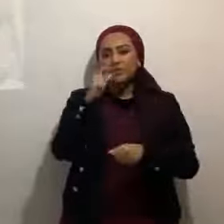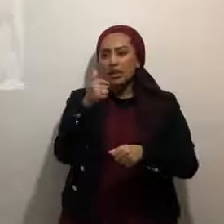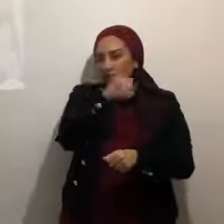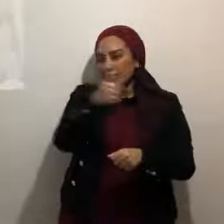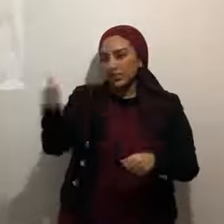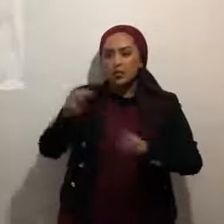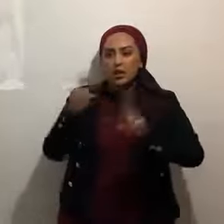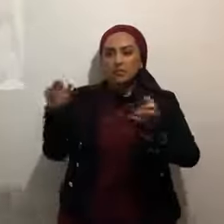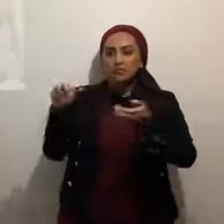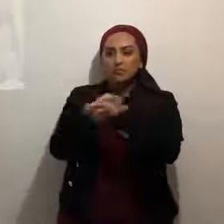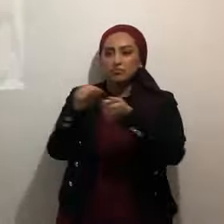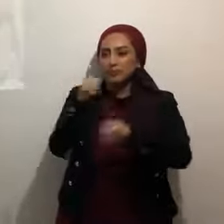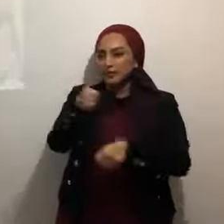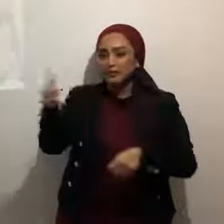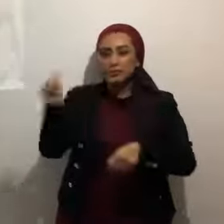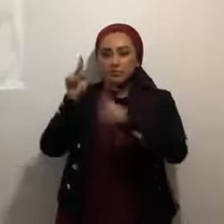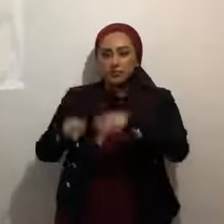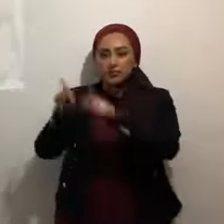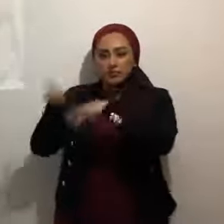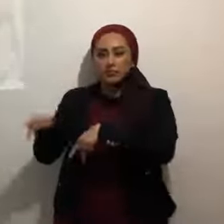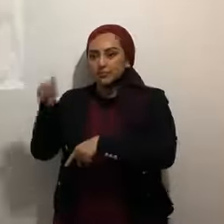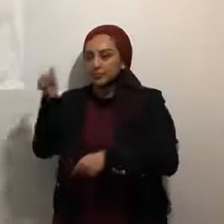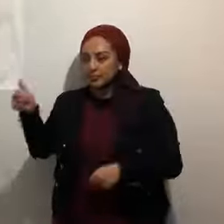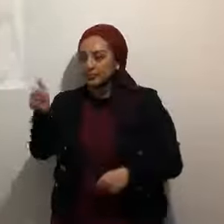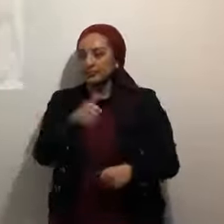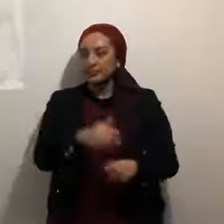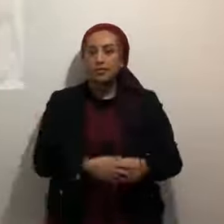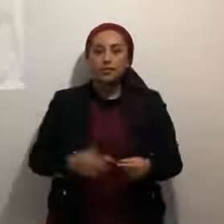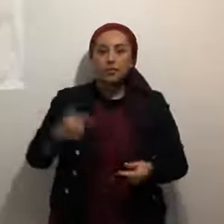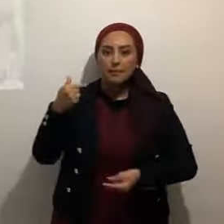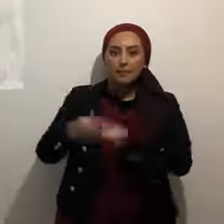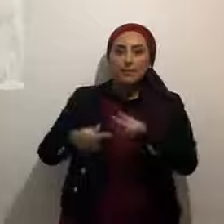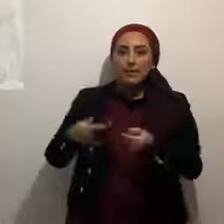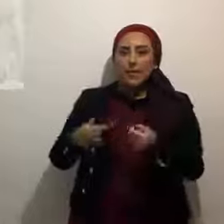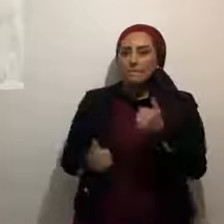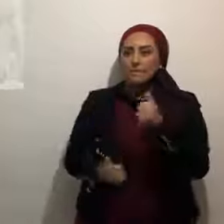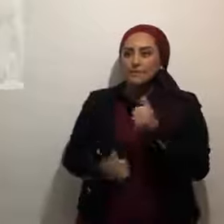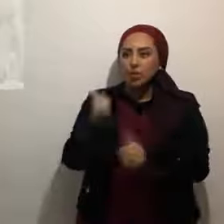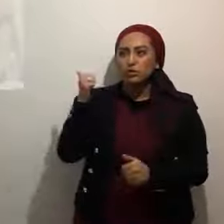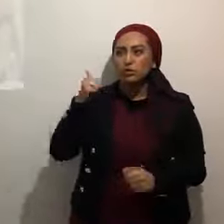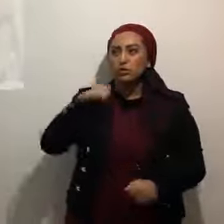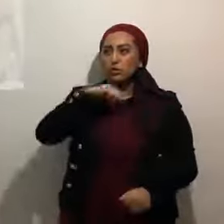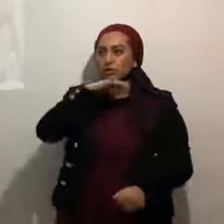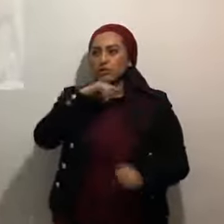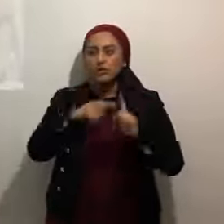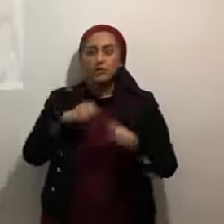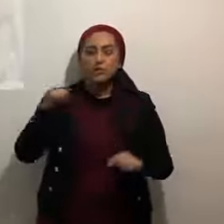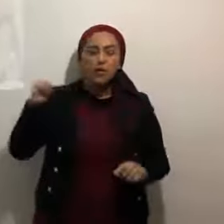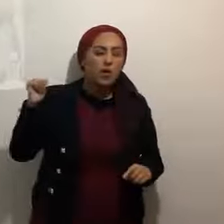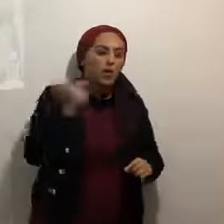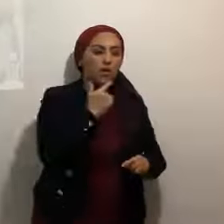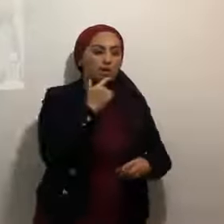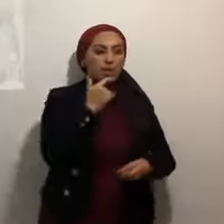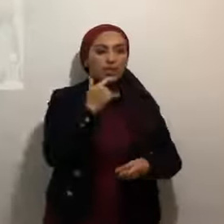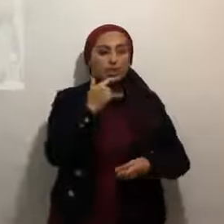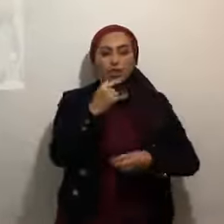destruidas. Es la generación más perversa de toda la humanidad, de toda la historia, de todos